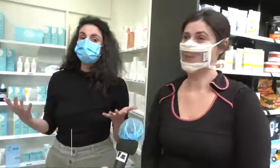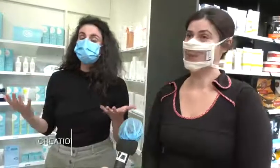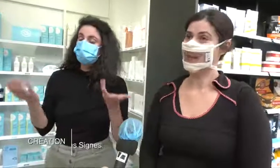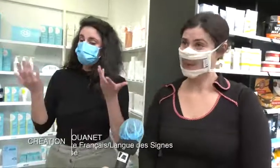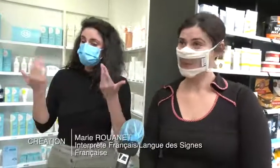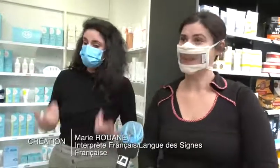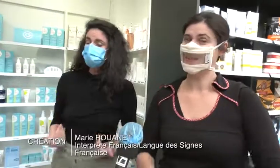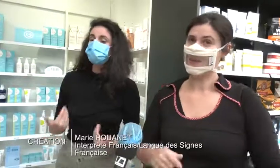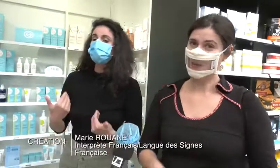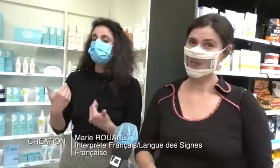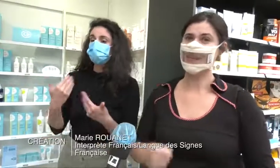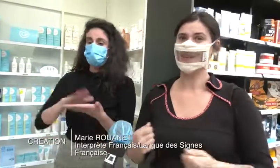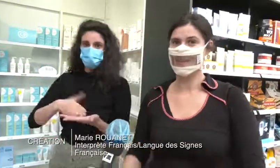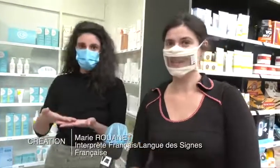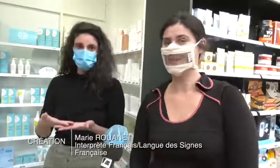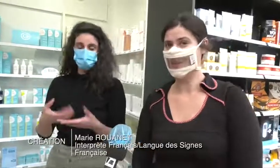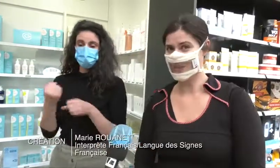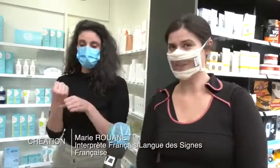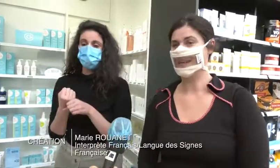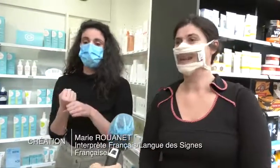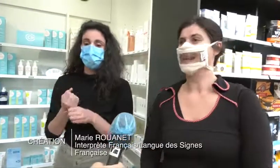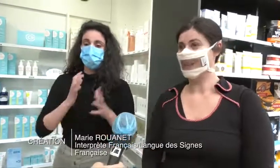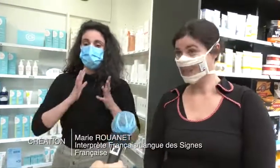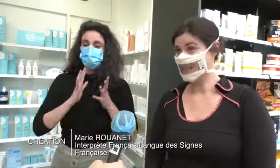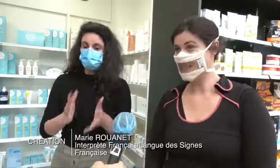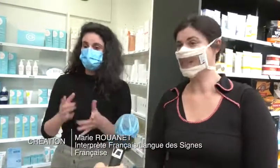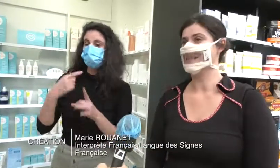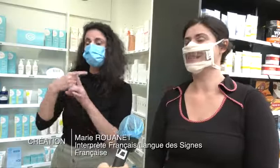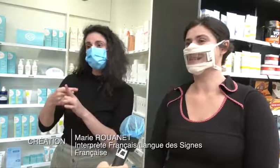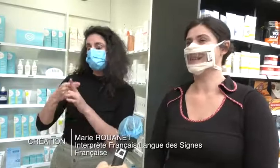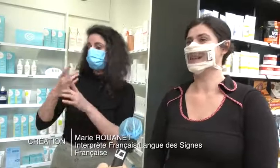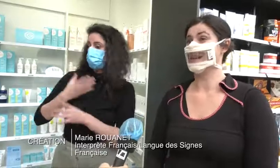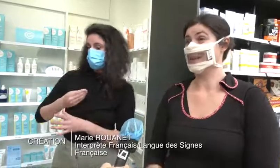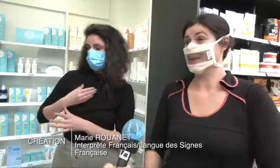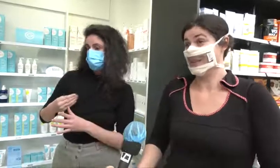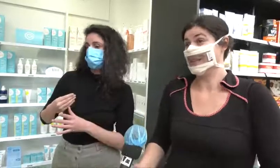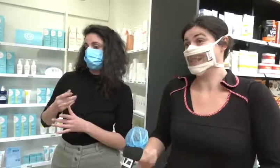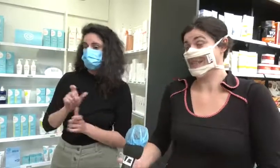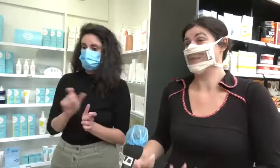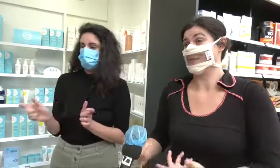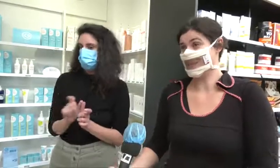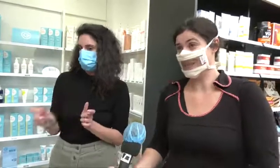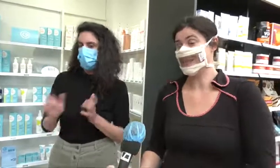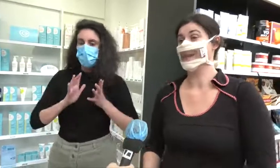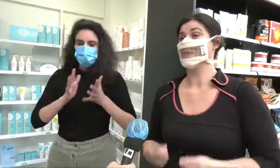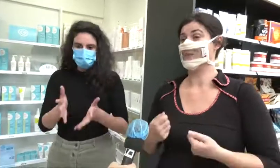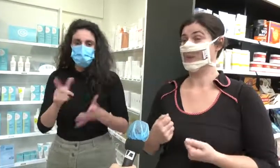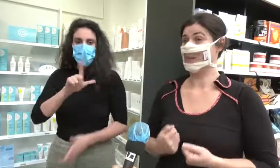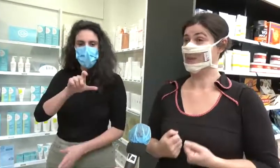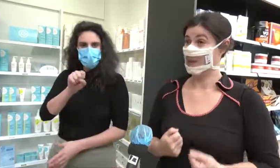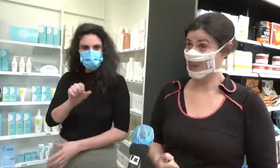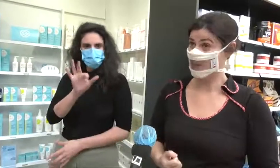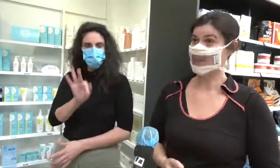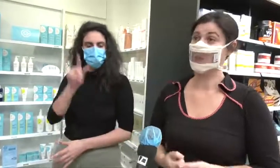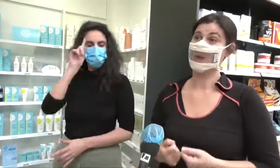suis interprète en français, langue des signes française. La langue des signes, c'est la langue des signes française parce qu'on parle